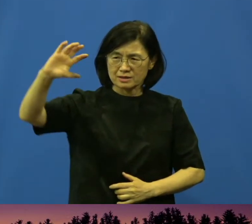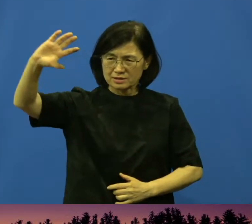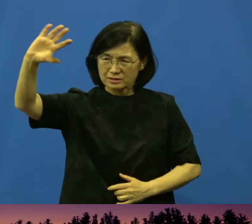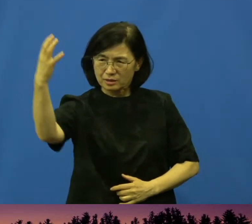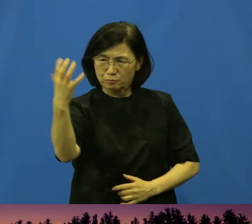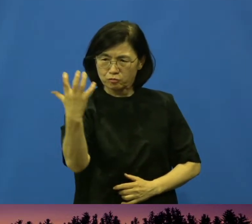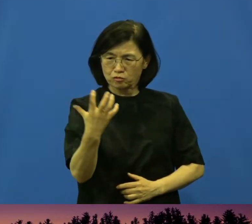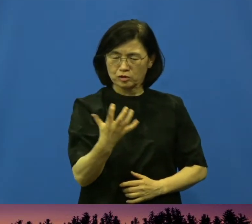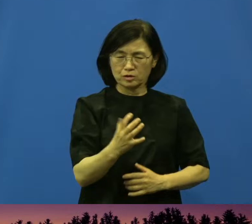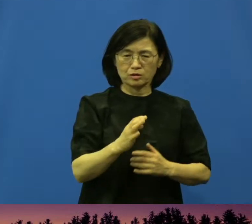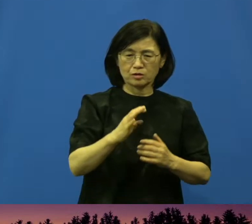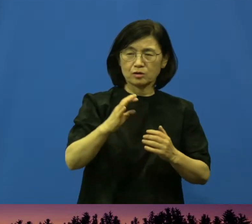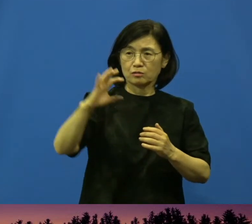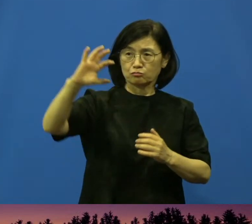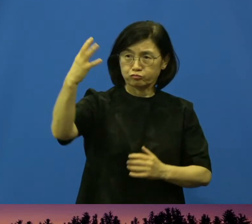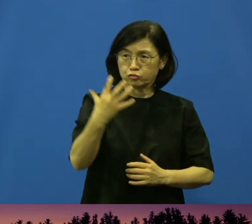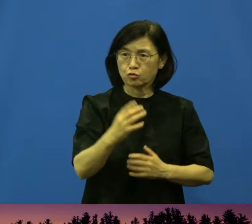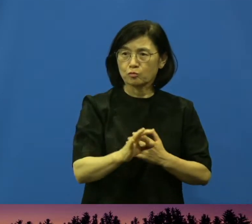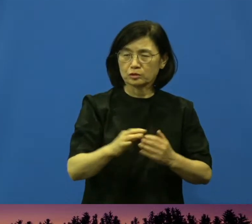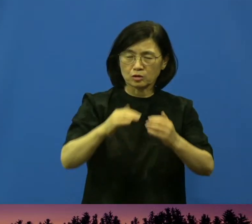모든 걸 다 날려버렸어요.